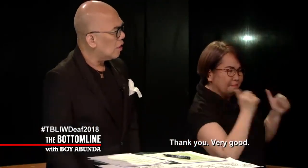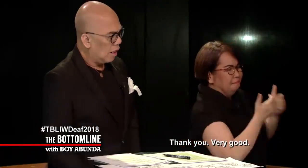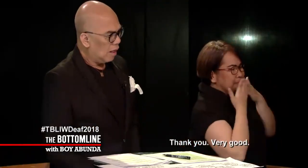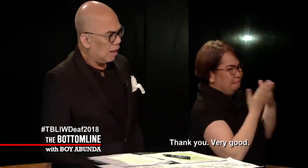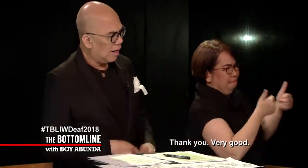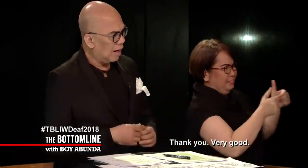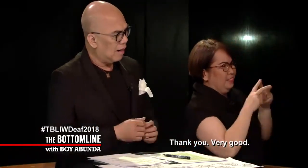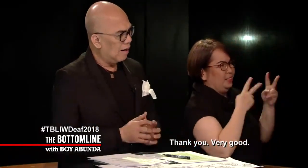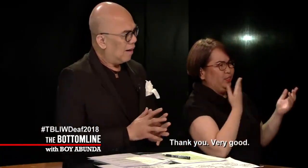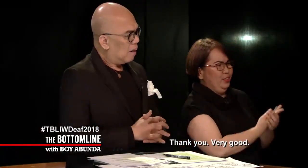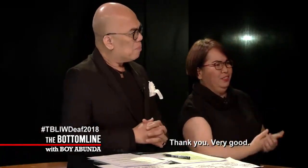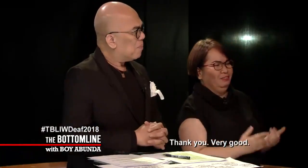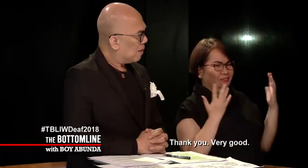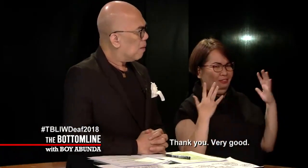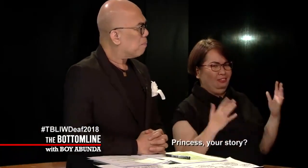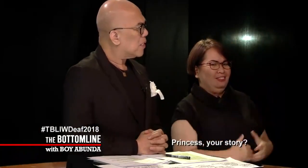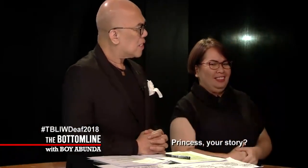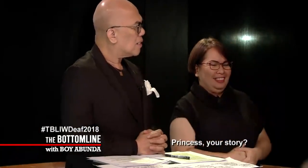good.